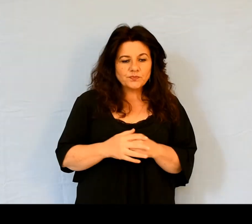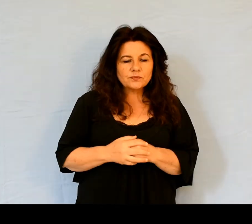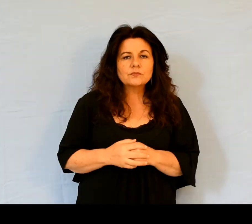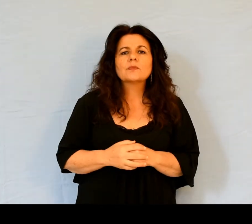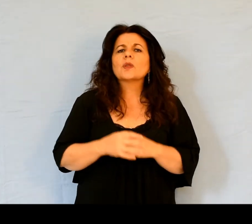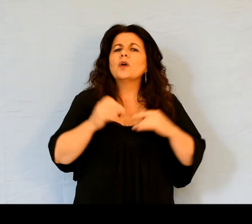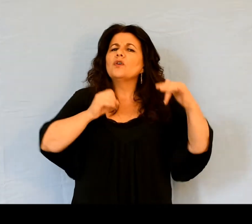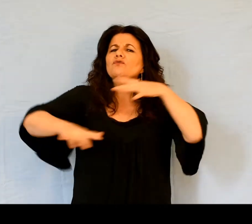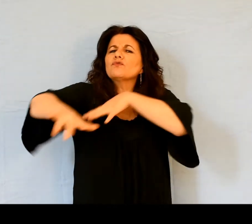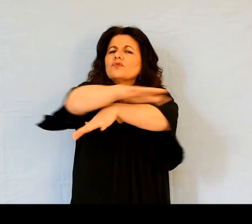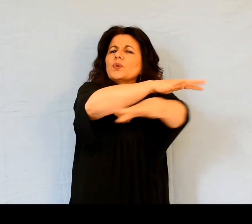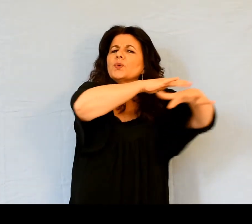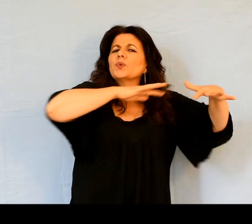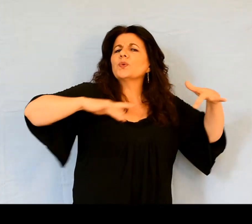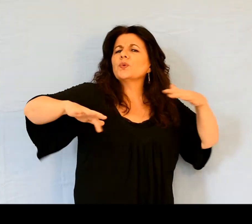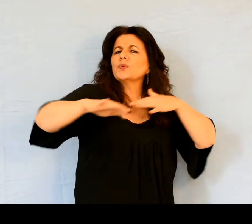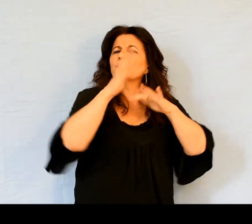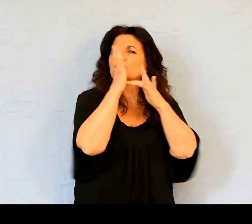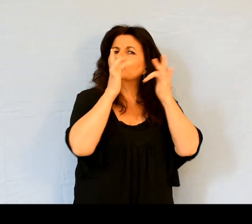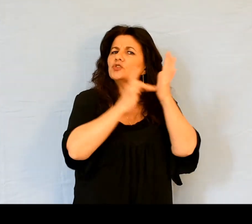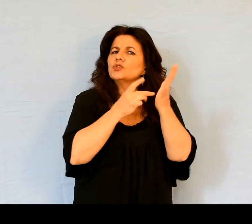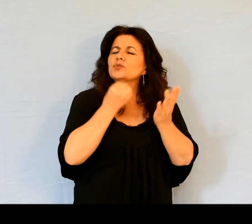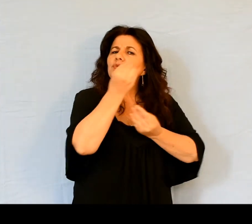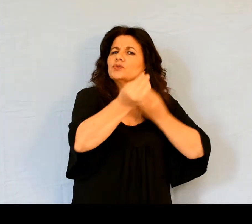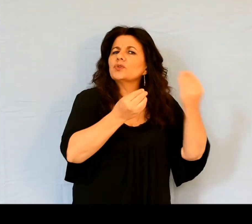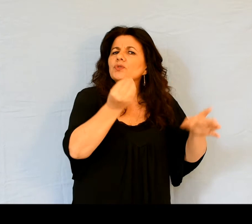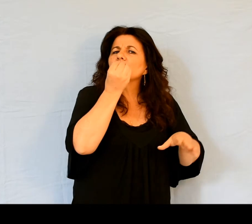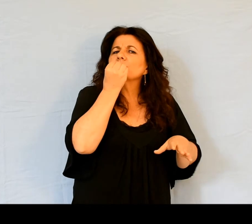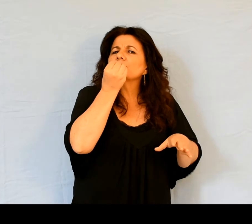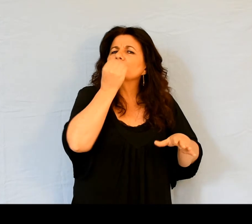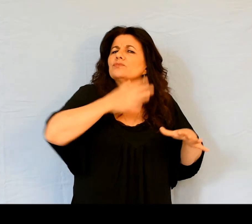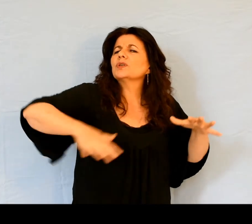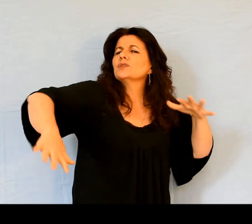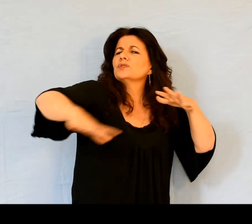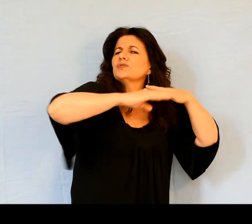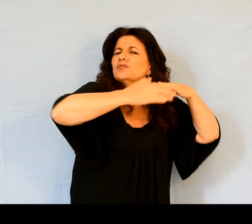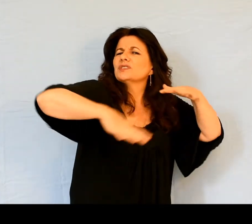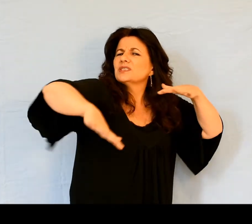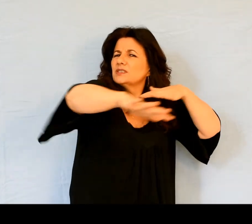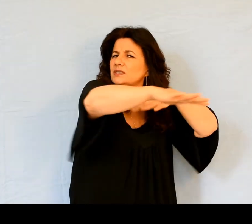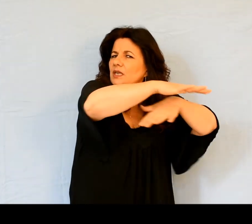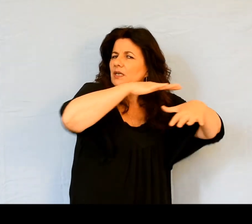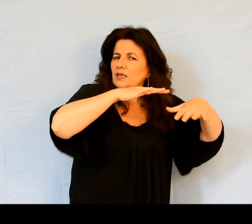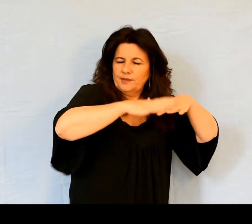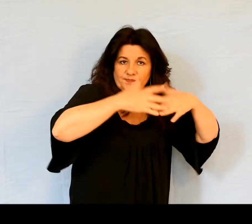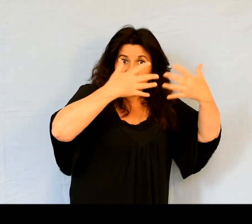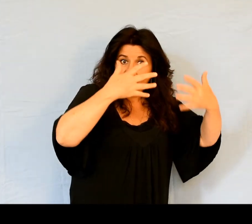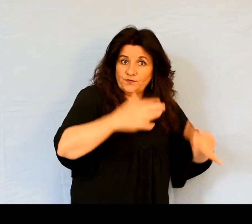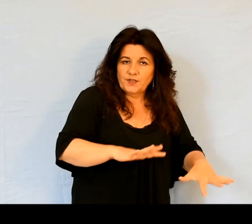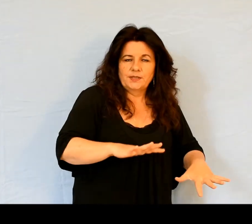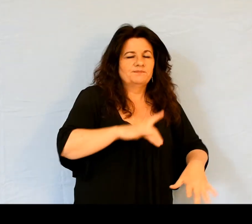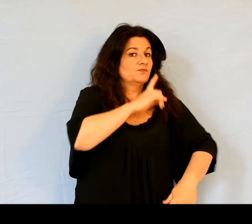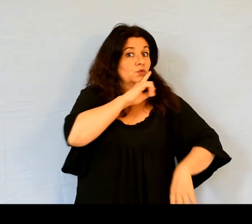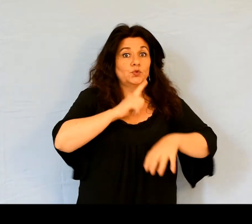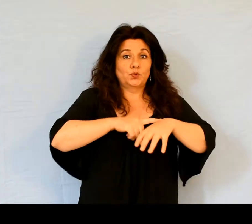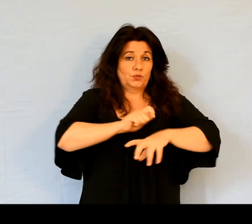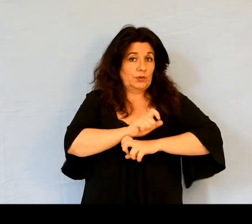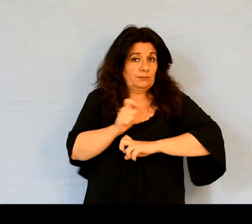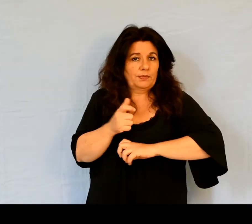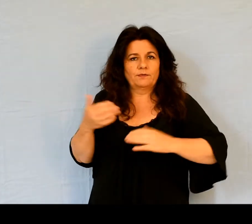Aussitôt, après avoir nourri la foule, dans le désert, Jésus obligea les disciples à monter dans la